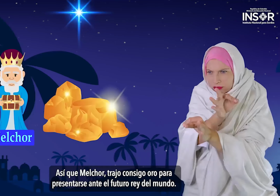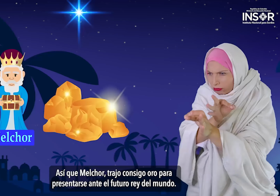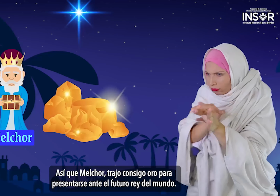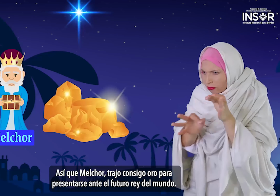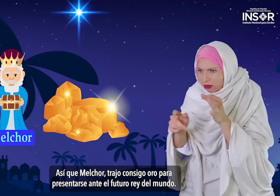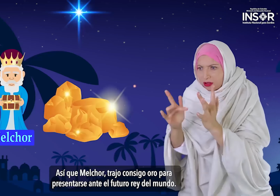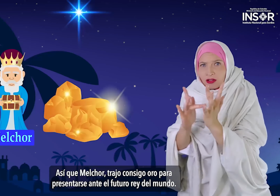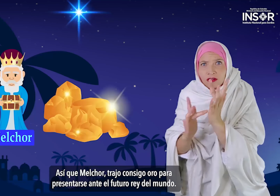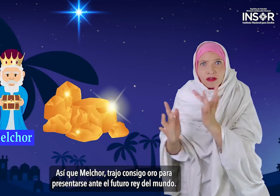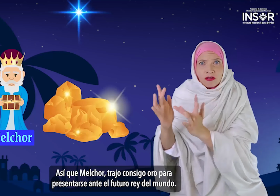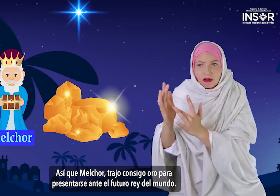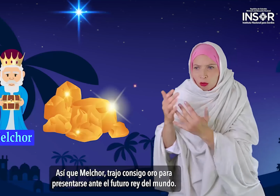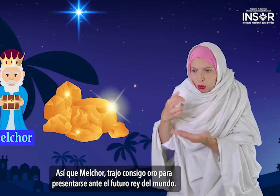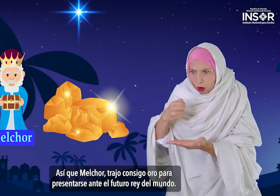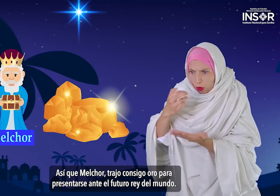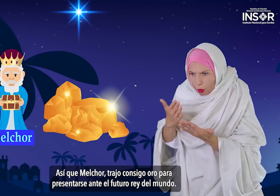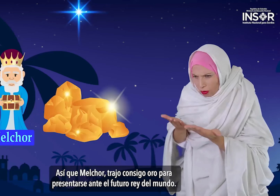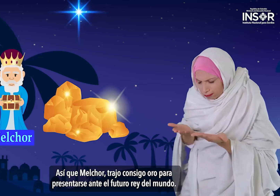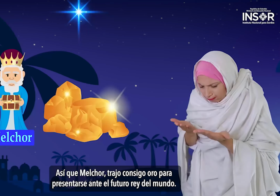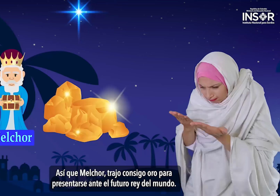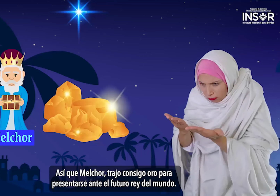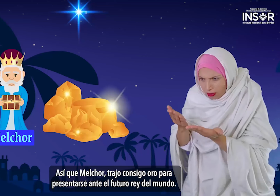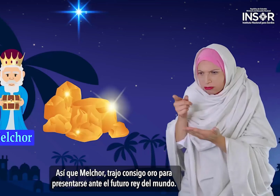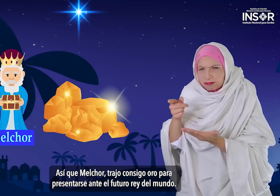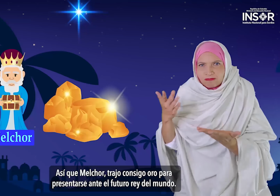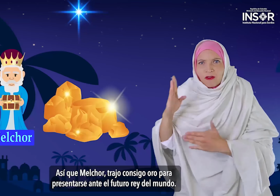presentarse ante el futuro rey del mundo.